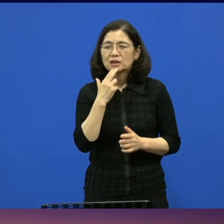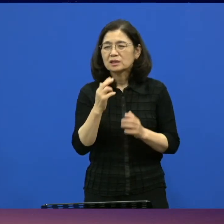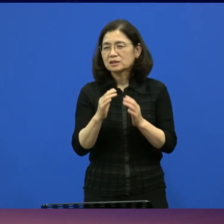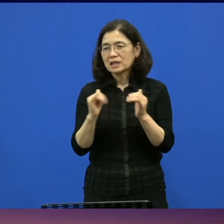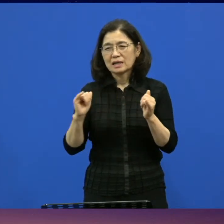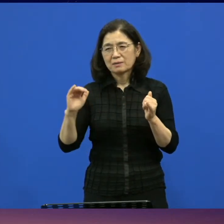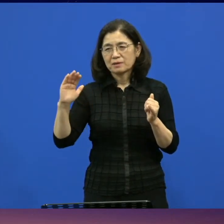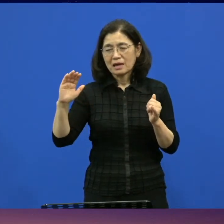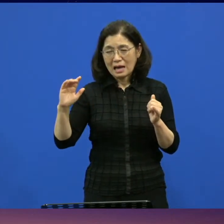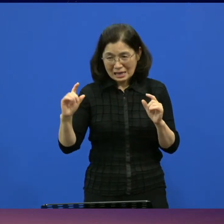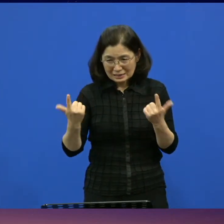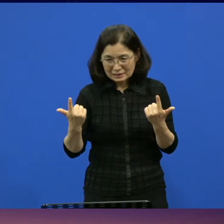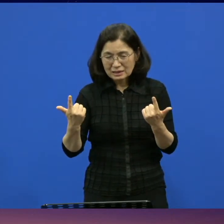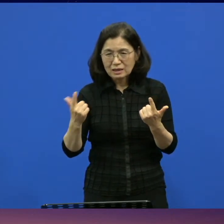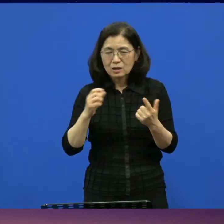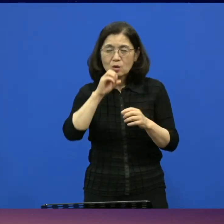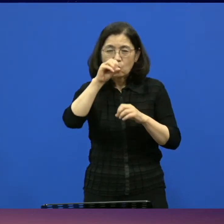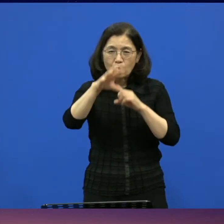그때 우리가 뭐예요?